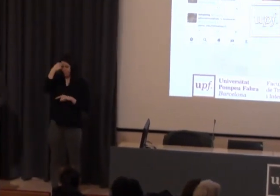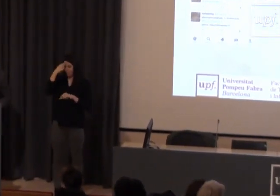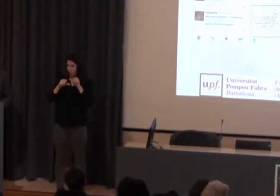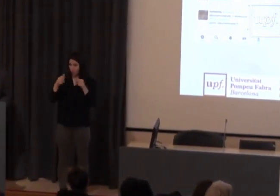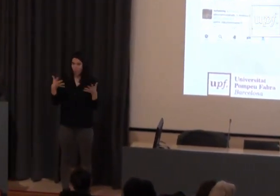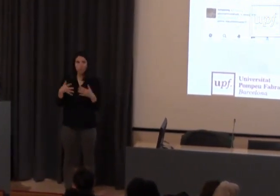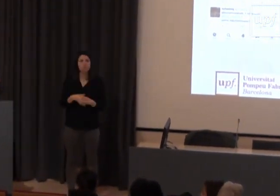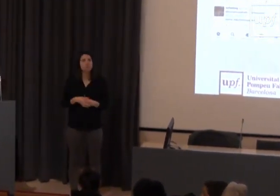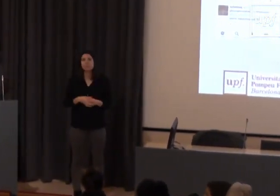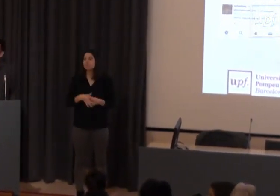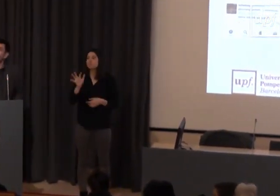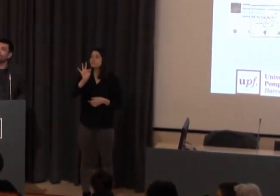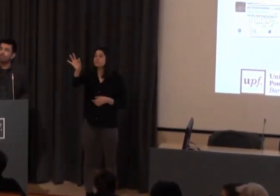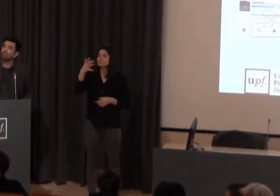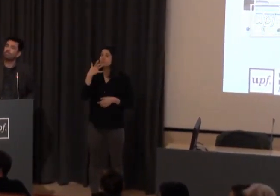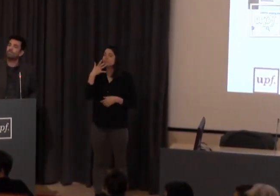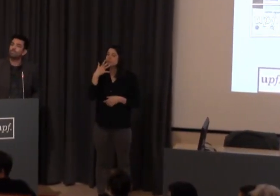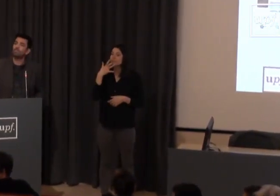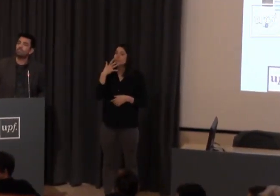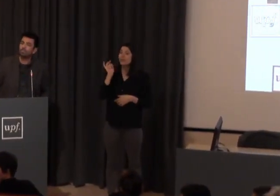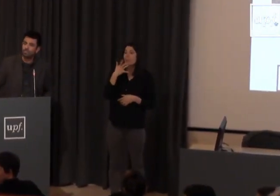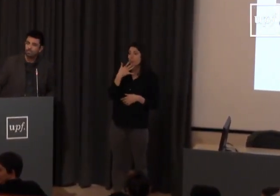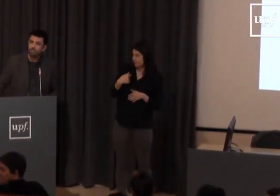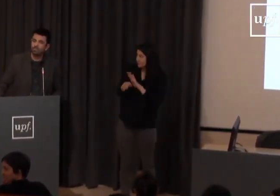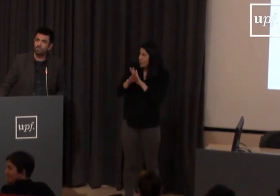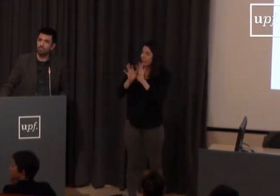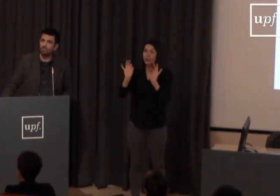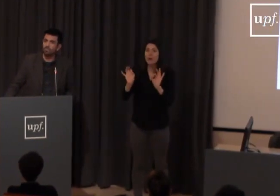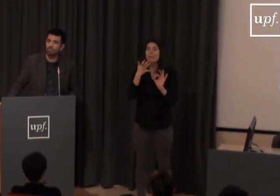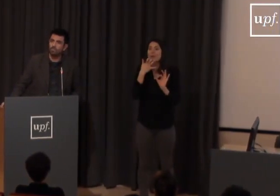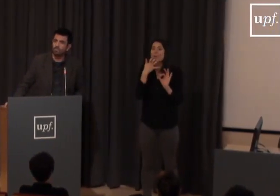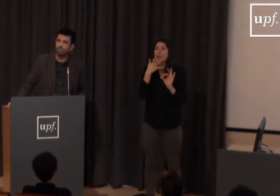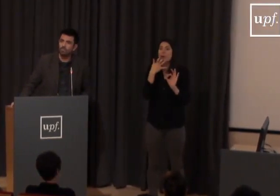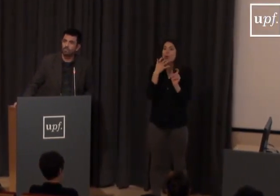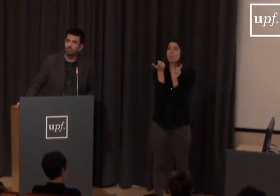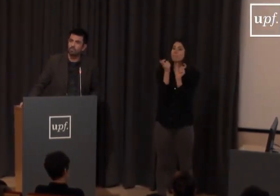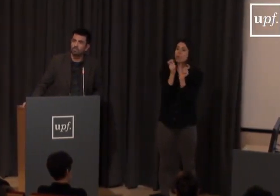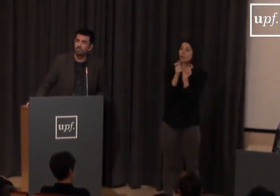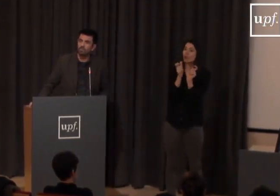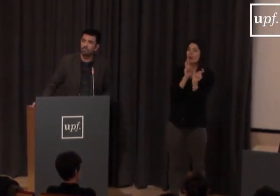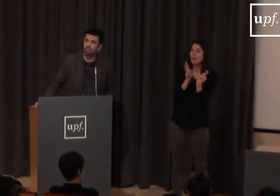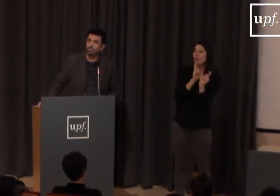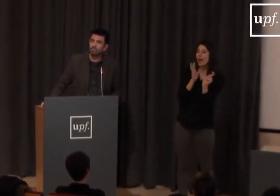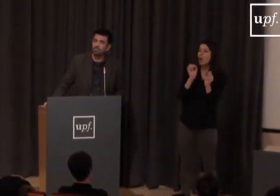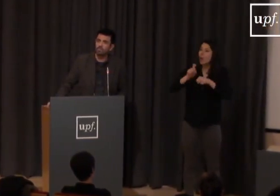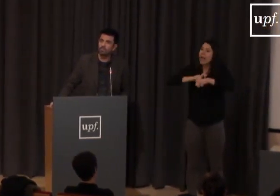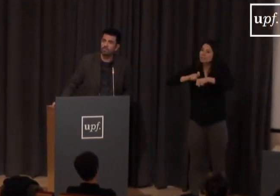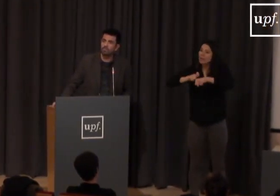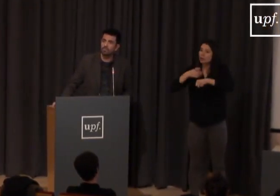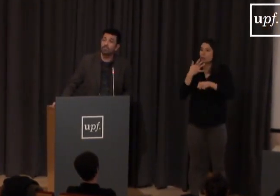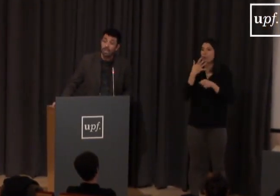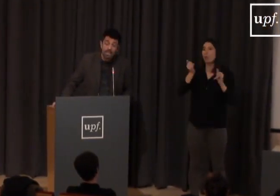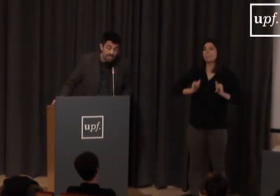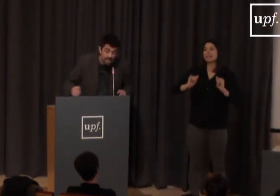y por ejemplo sigo y por ejemplo no sé la morfología verbal no sé el aspecto no sé paseaba como